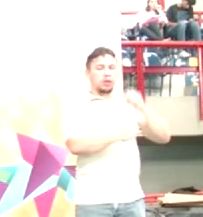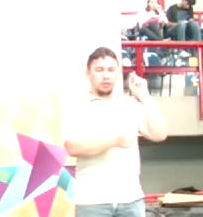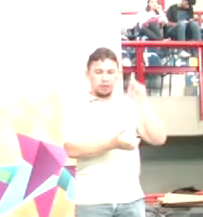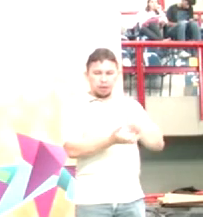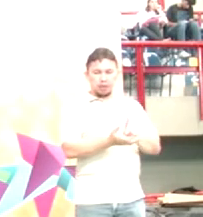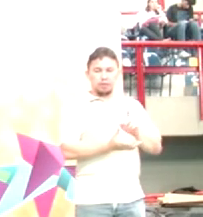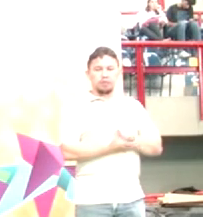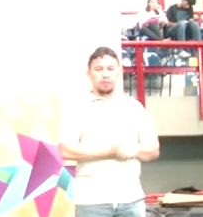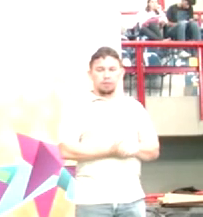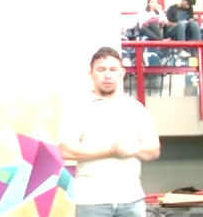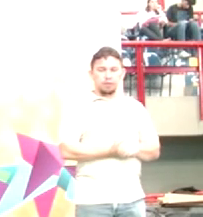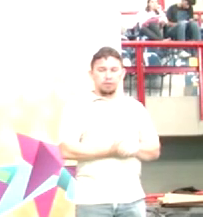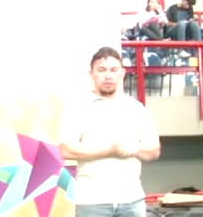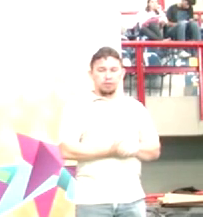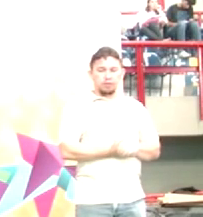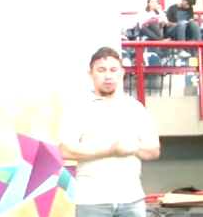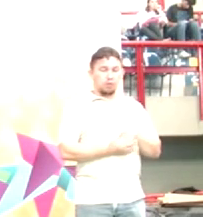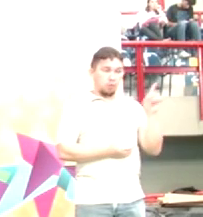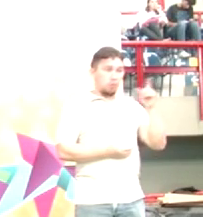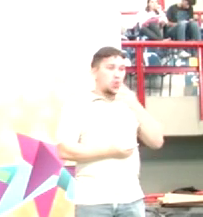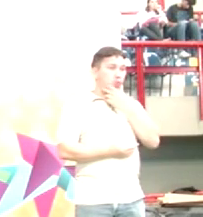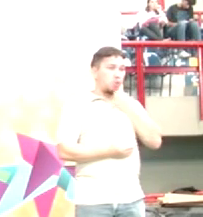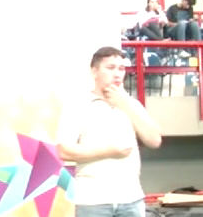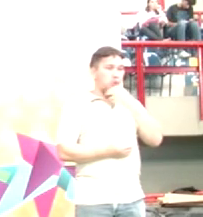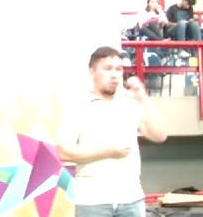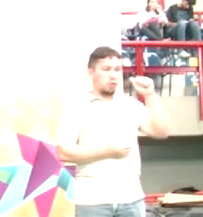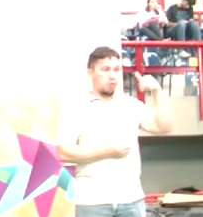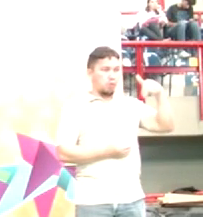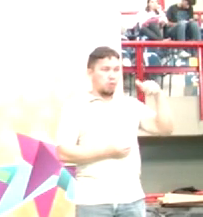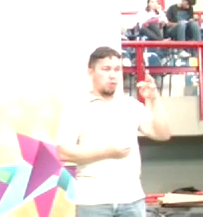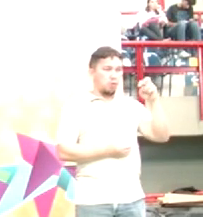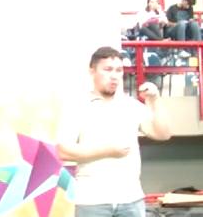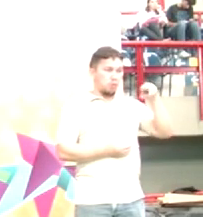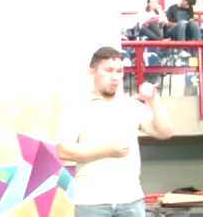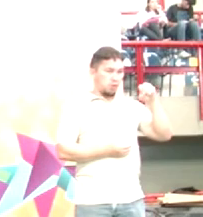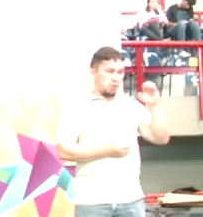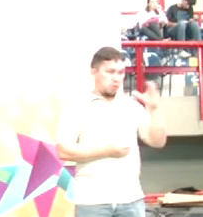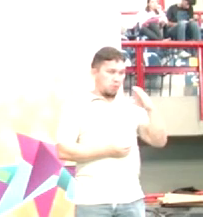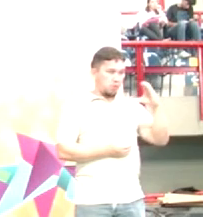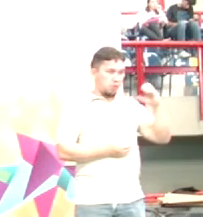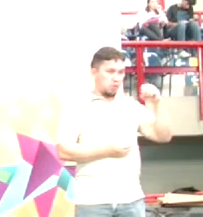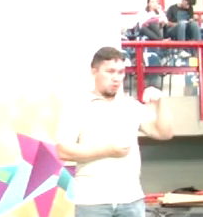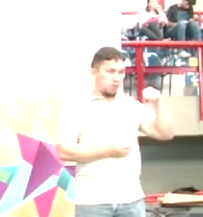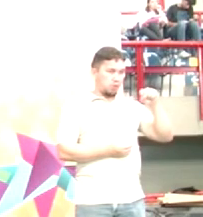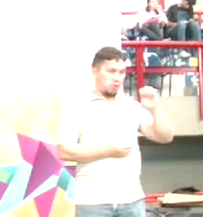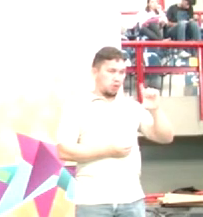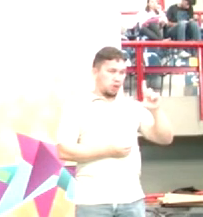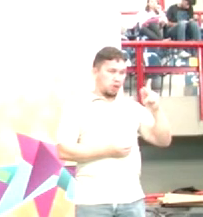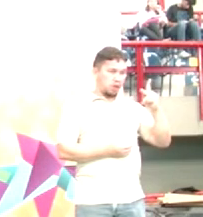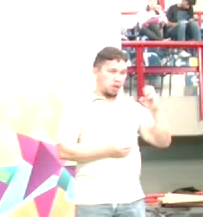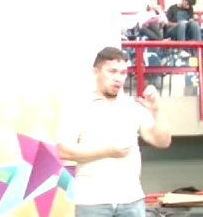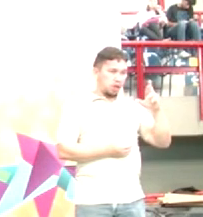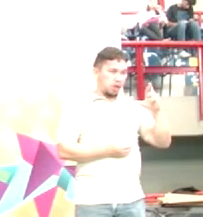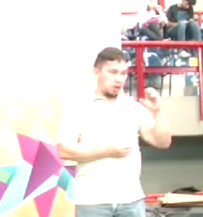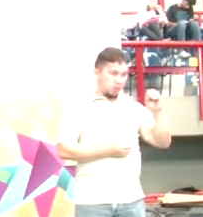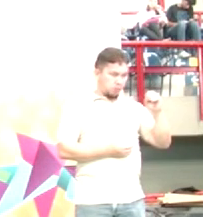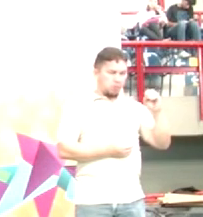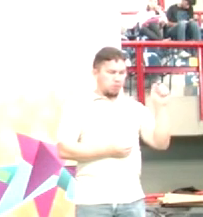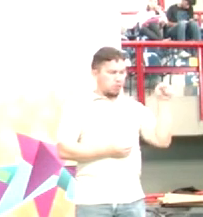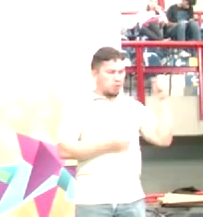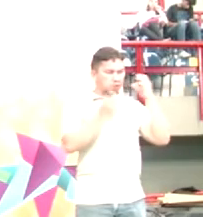fato. O conselheiro, que era um cara muito religioso,